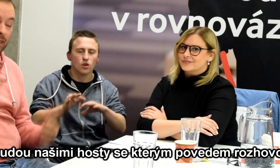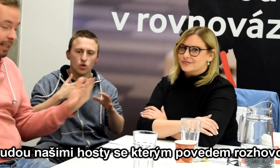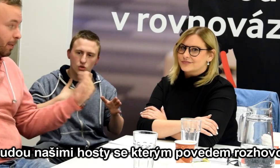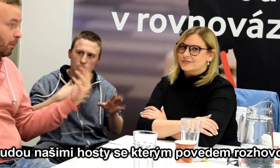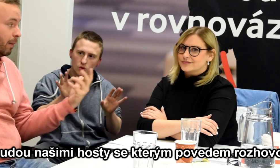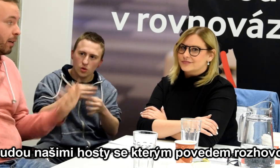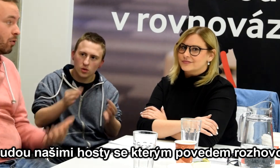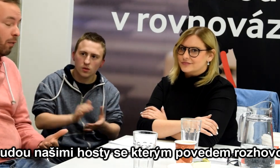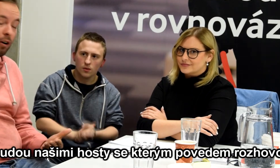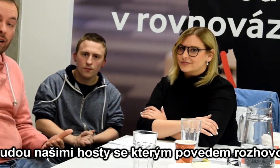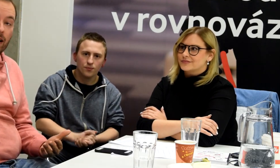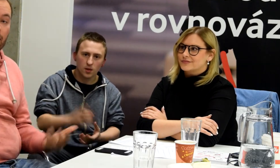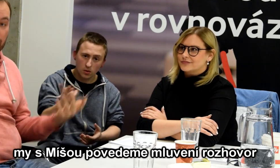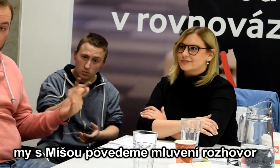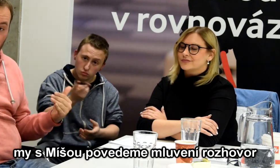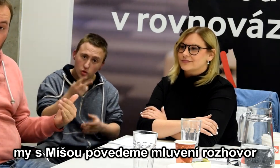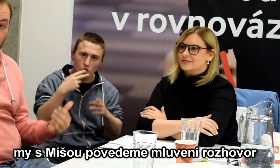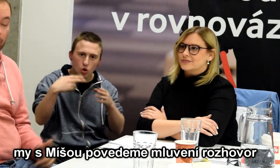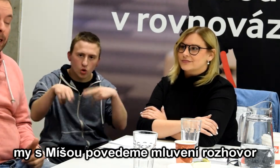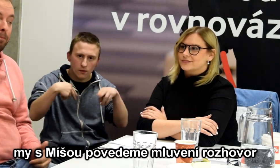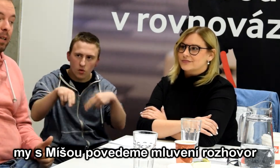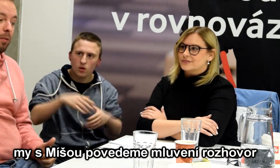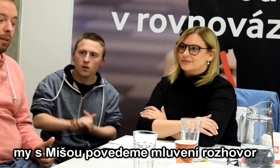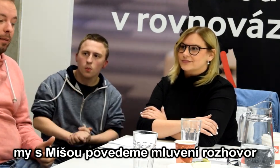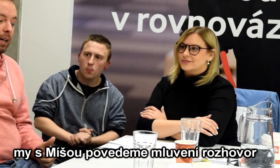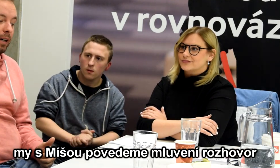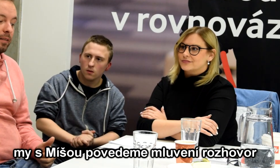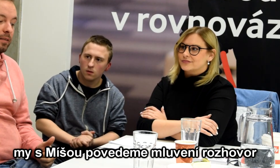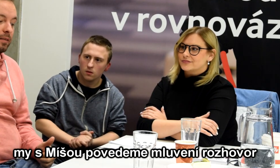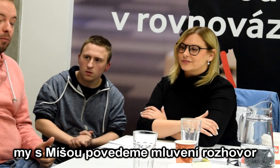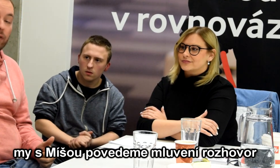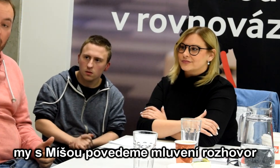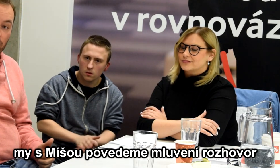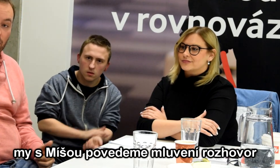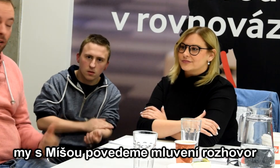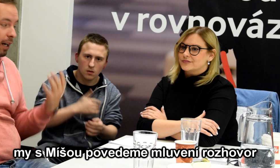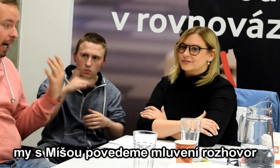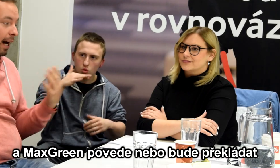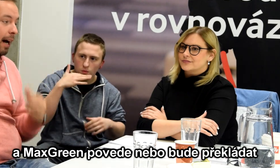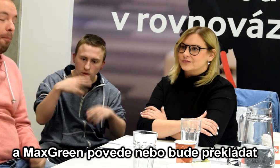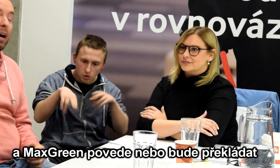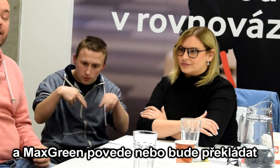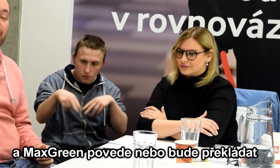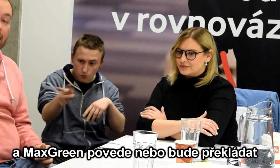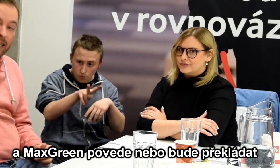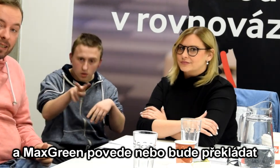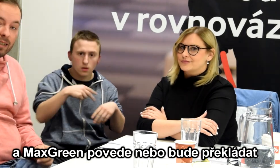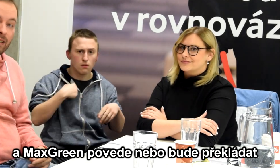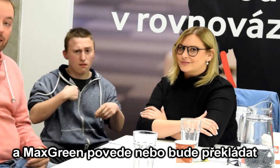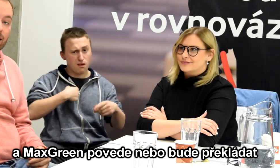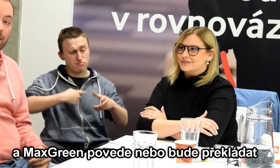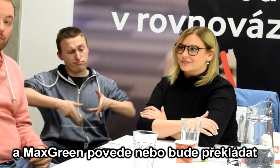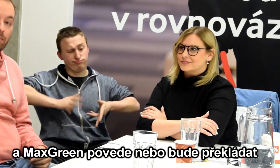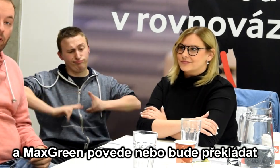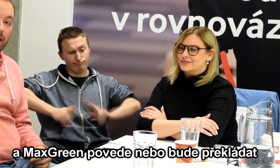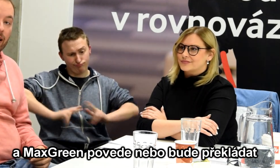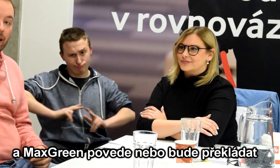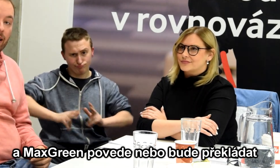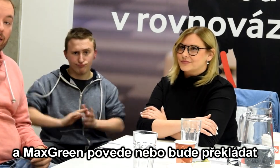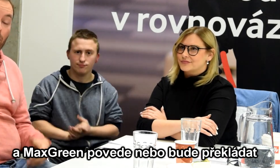kterými povedeme rozhovor. My s Míšou povedeme mluvený rozhovor a Max Green povede nebo